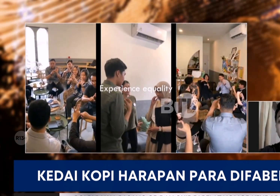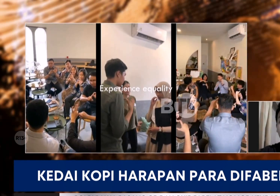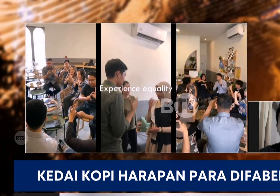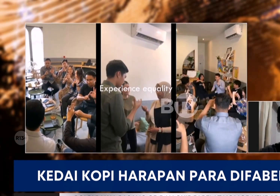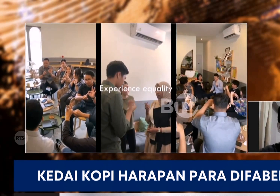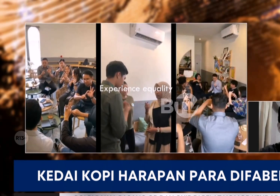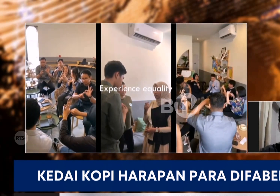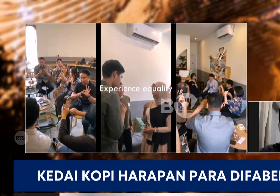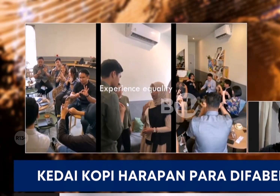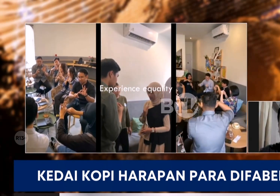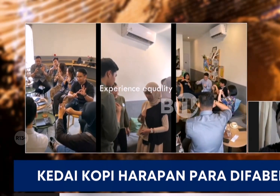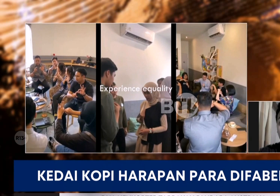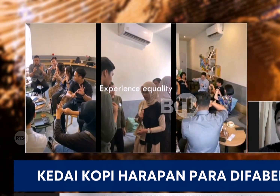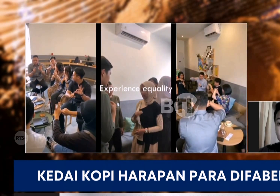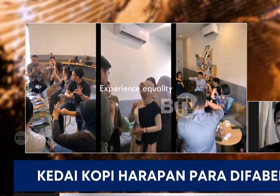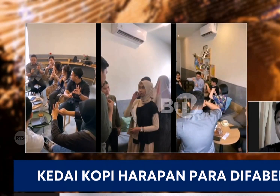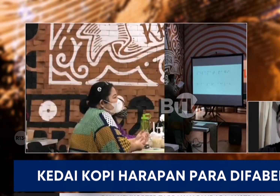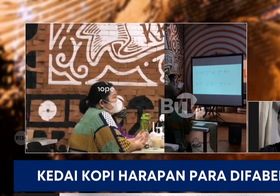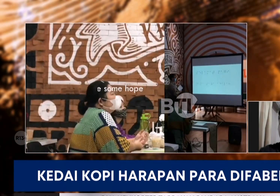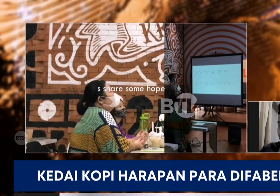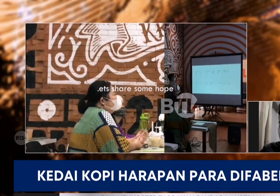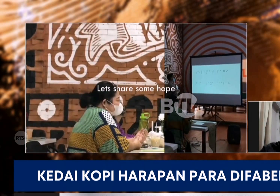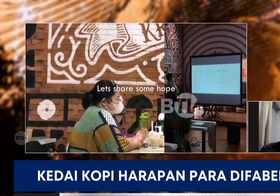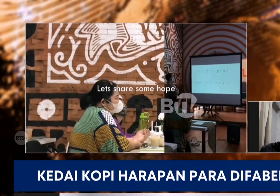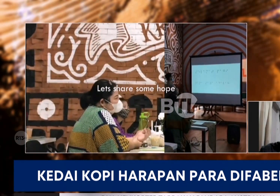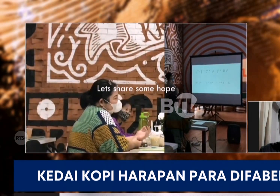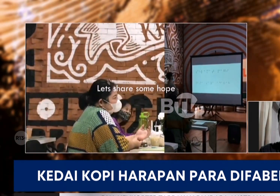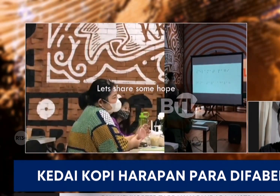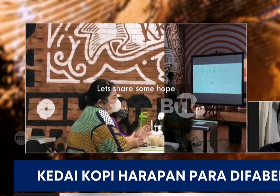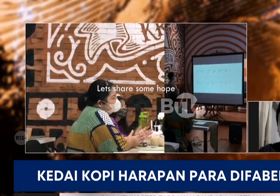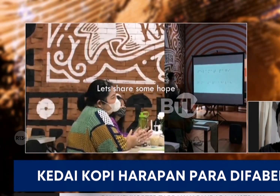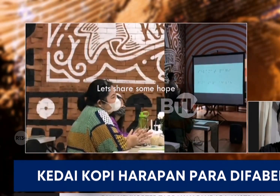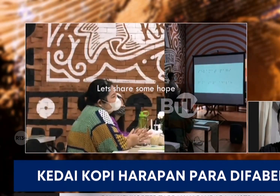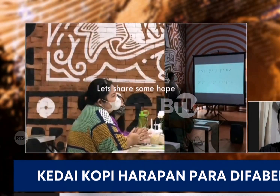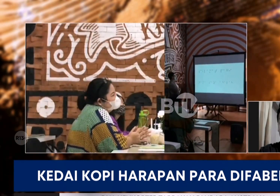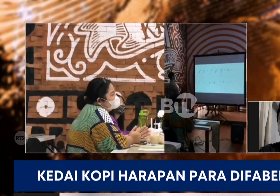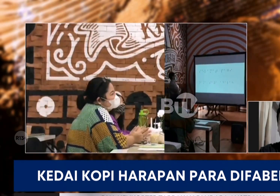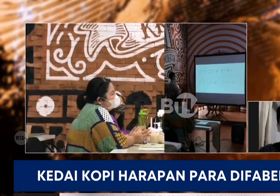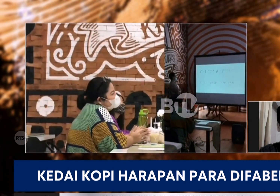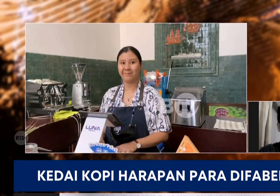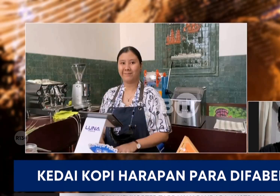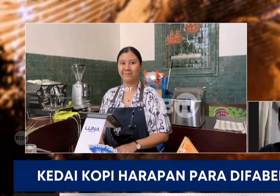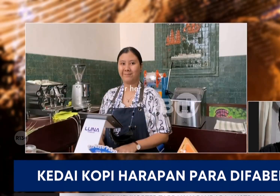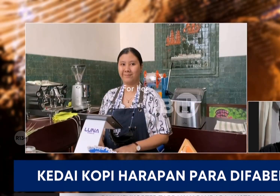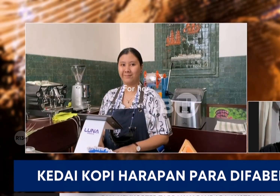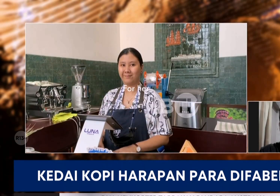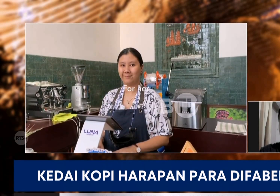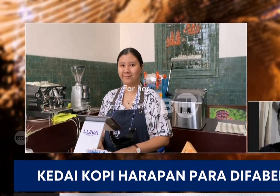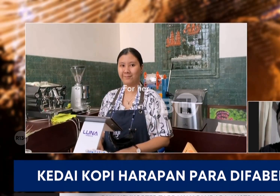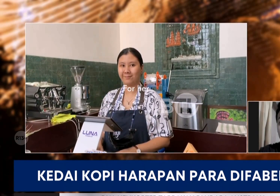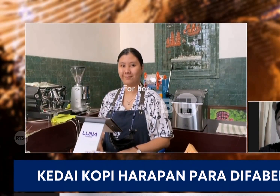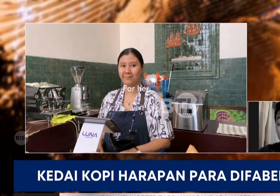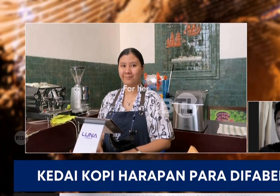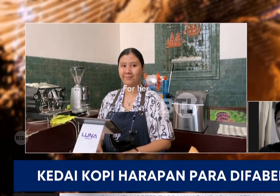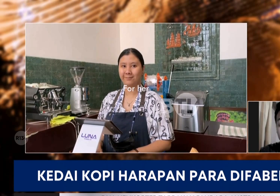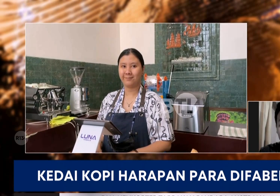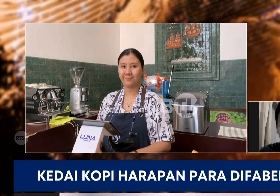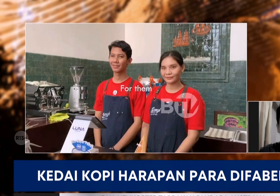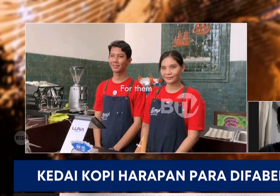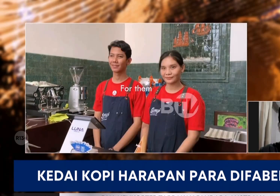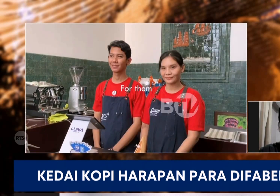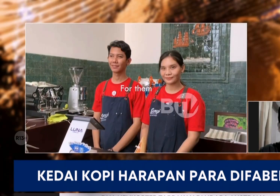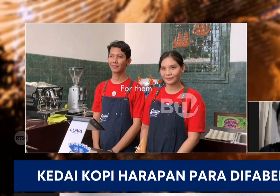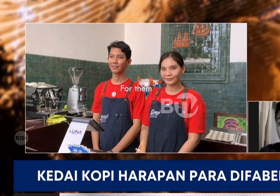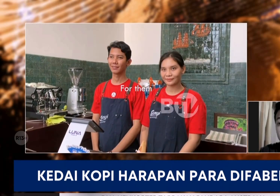termasuk memberikan alat-alat yang dibutuhkan nih untuk melatih lagi. Banyak sih, udah banyak banget. Saya percaya memang pemerintah sudah melakukan yang terbaik